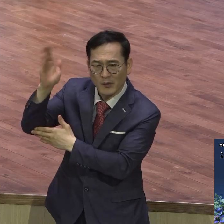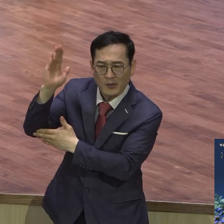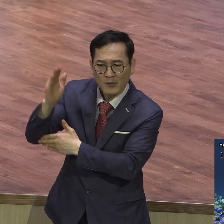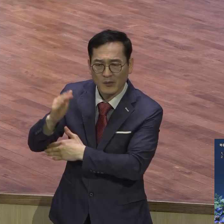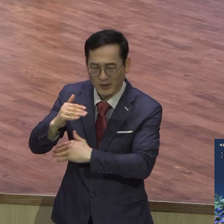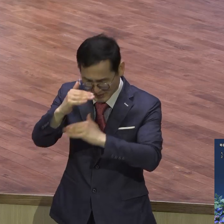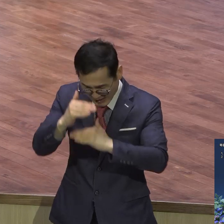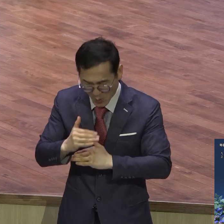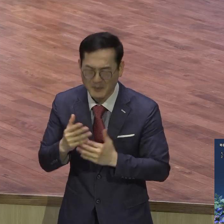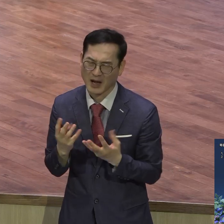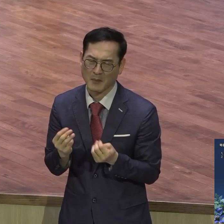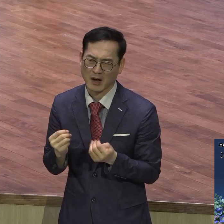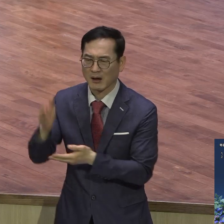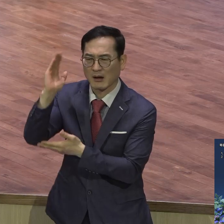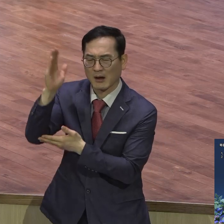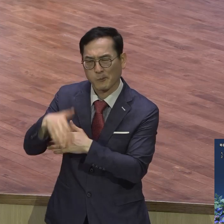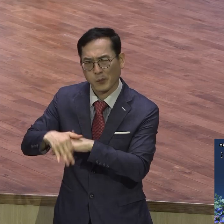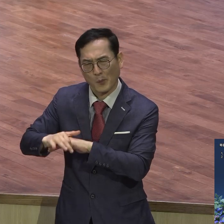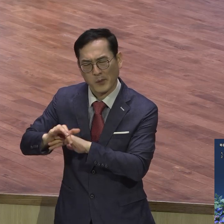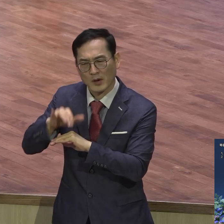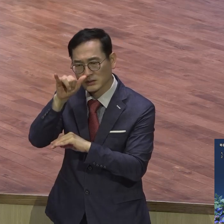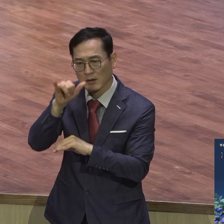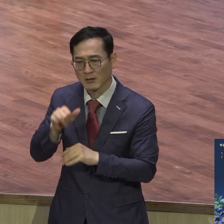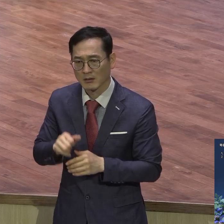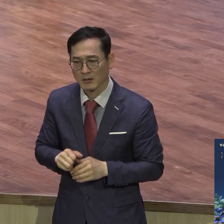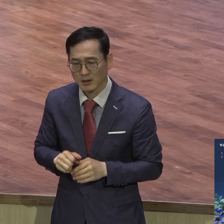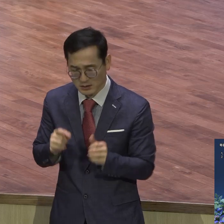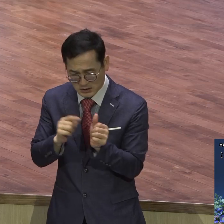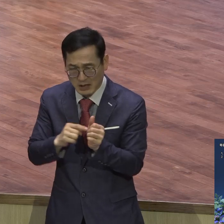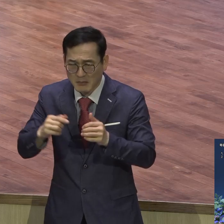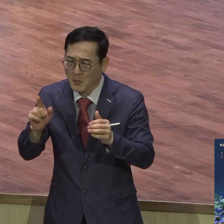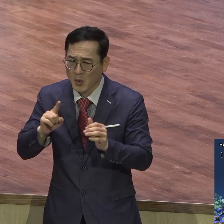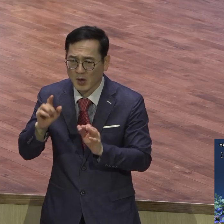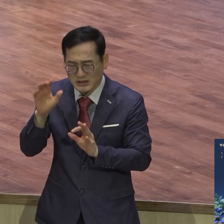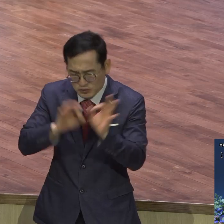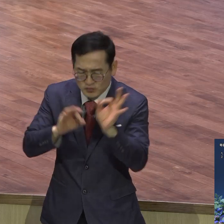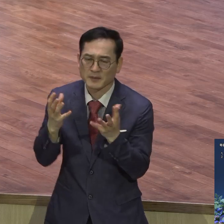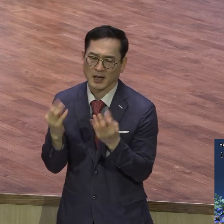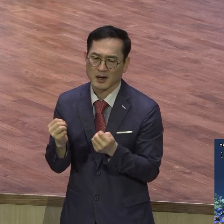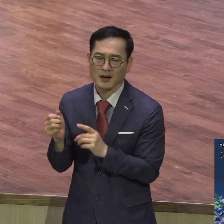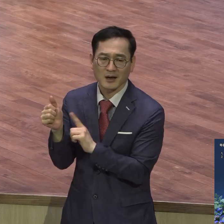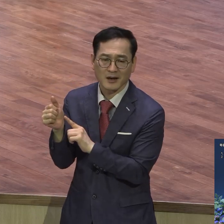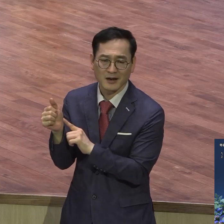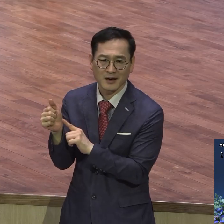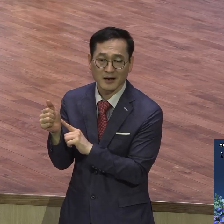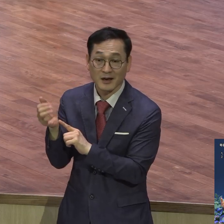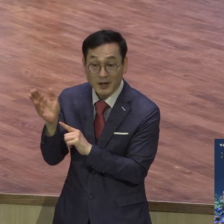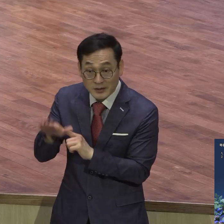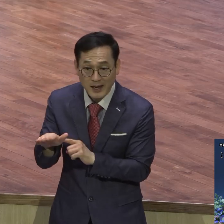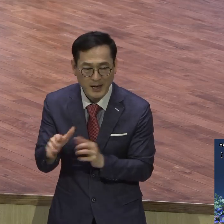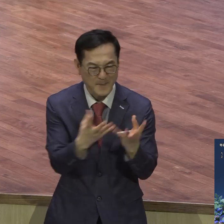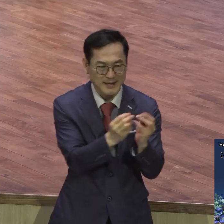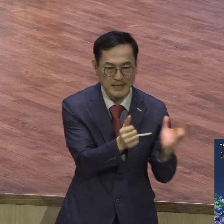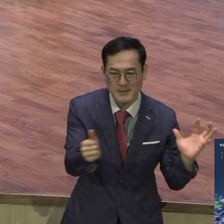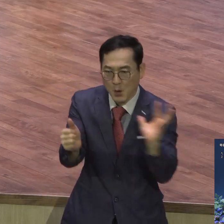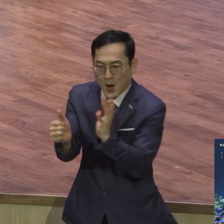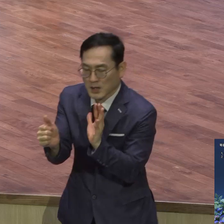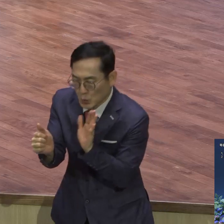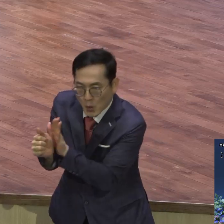너무 많았다 그런데 이렇게 헛짐이 많은 이 디엘 무디엠 목사님에게 수많은